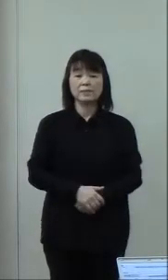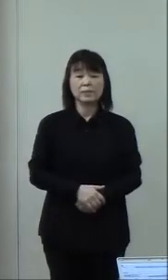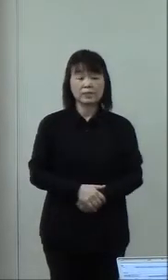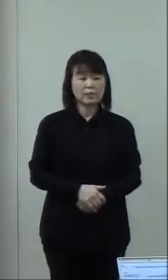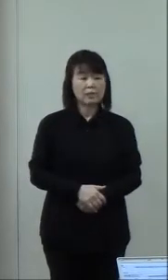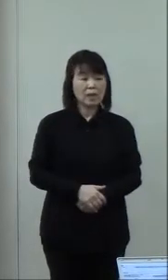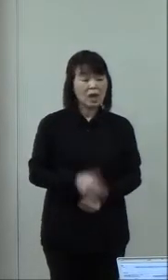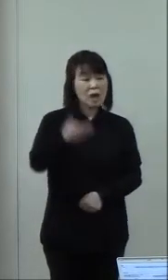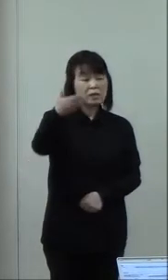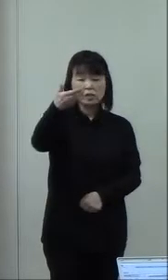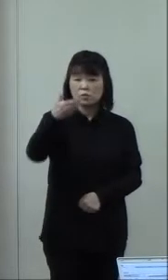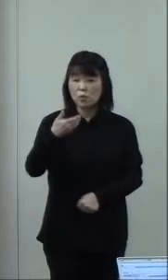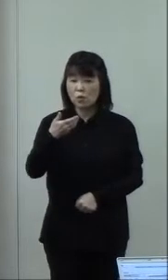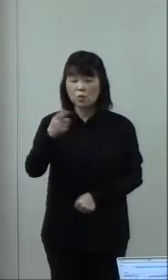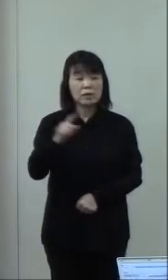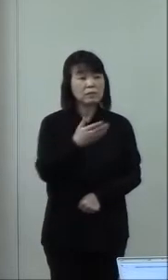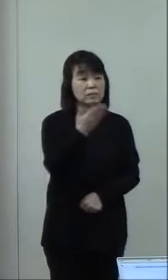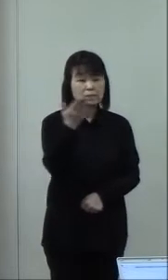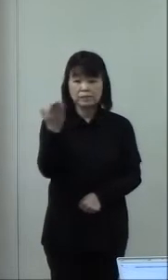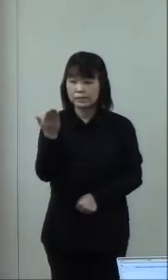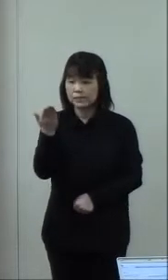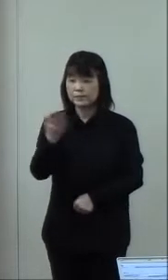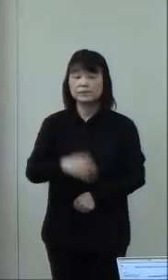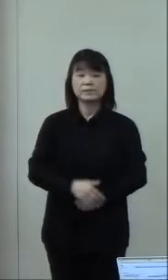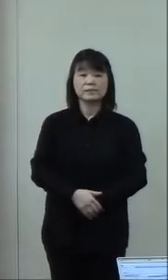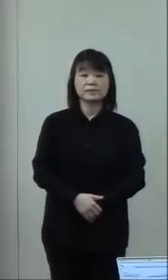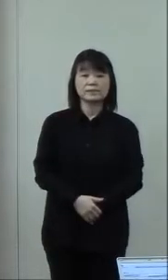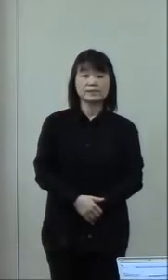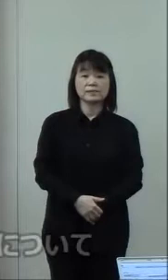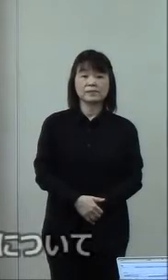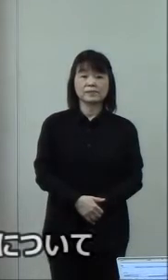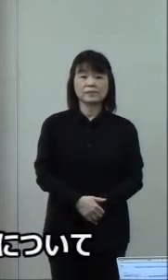件について質問がある方はお願いいたします。